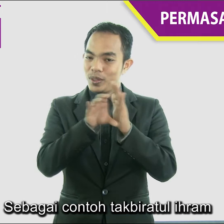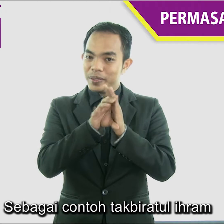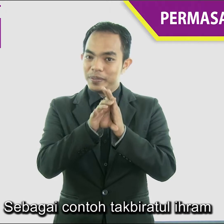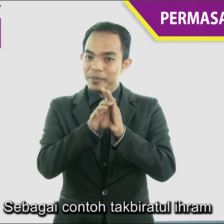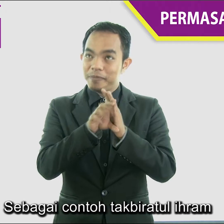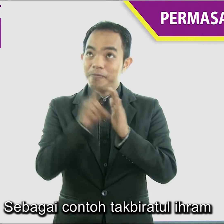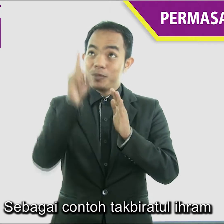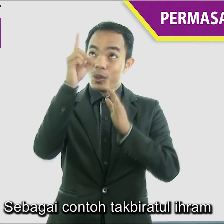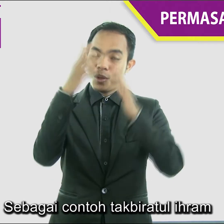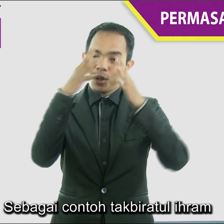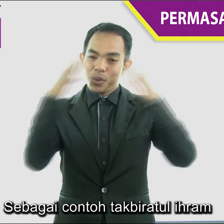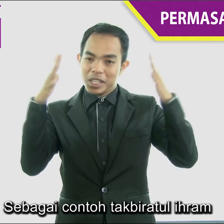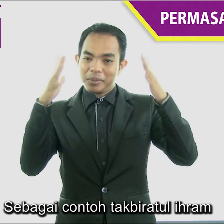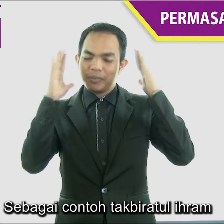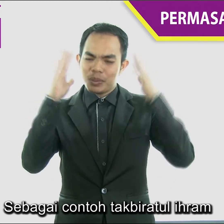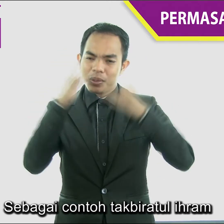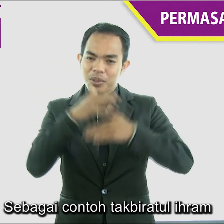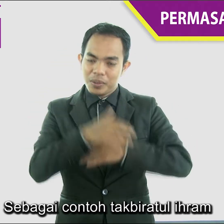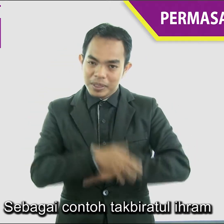Sebagai contoh, takbiratul ihram.